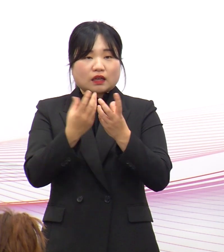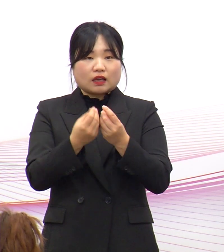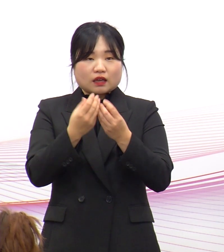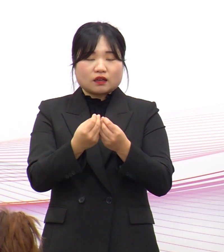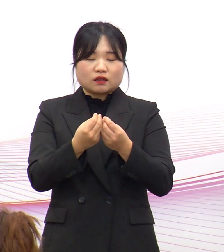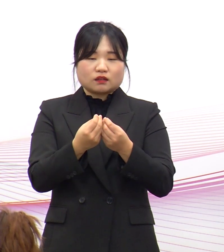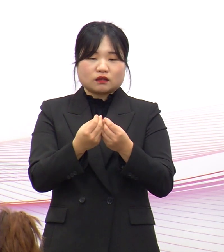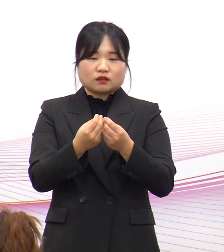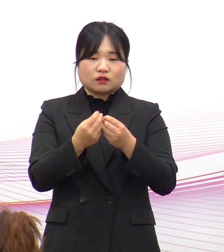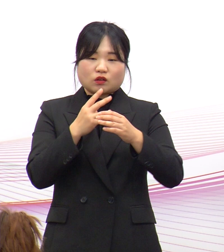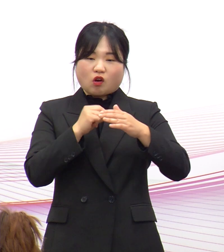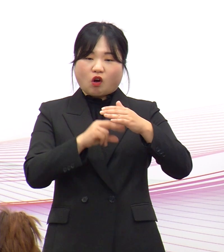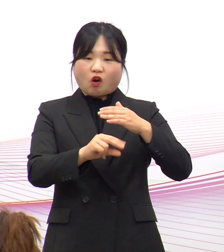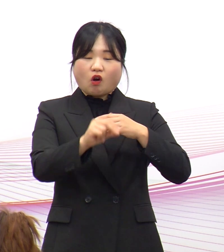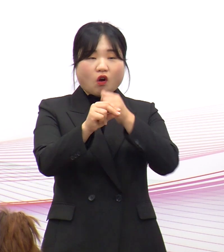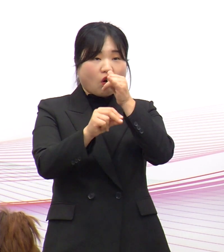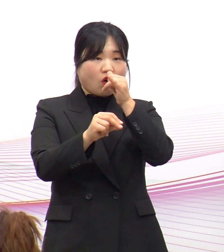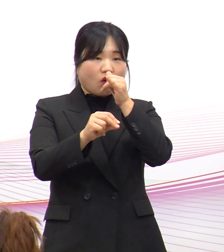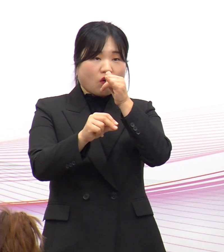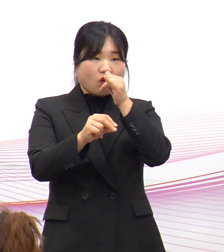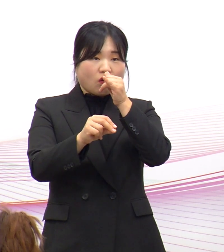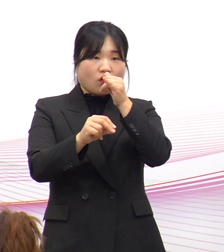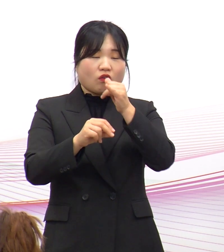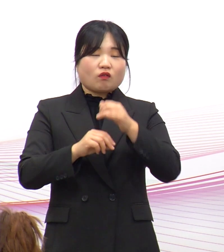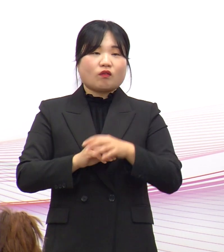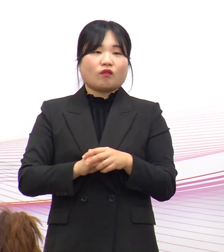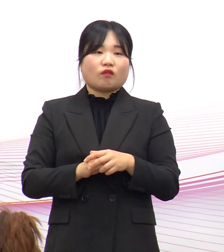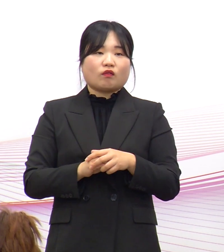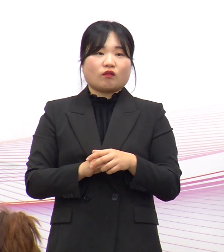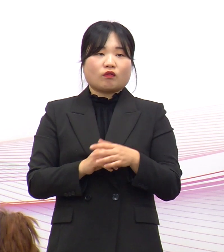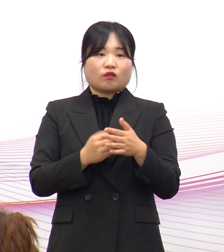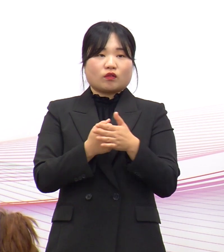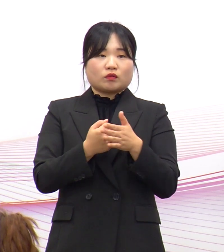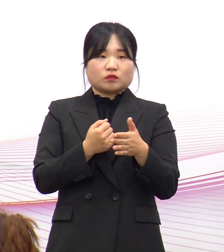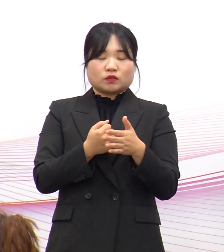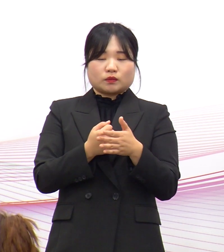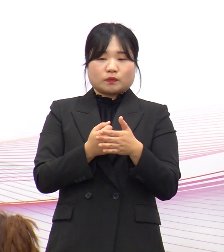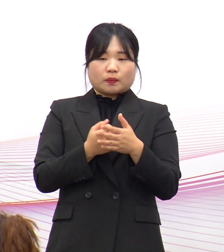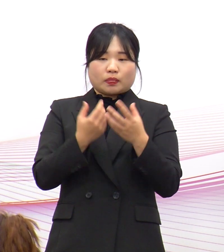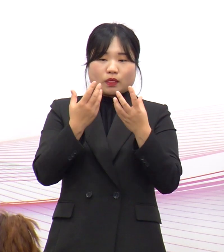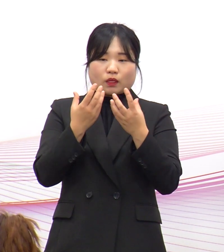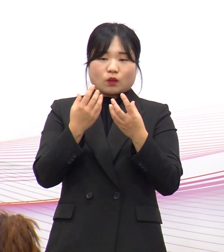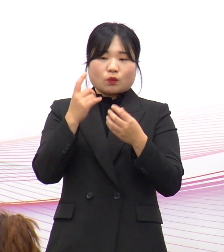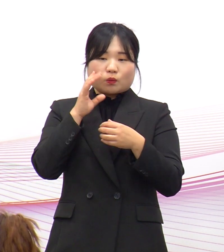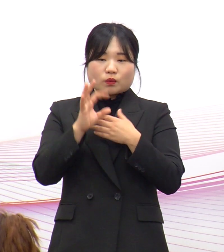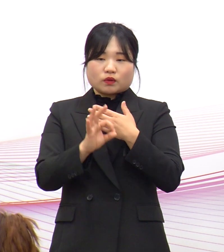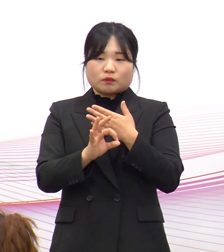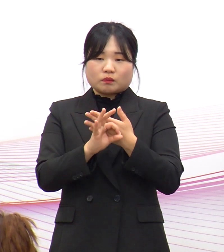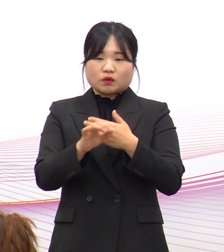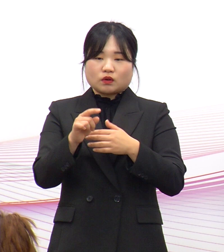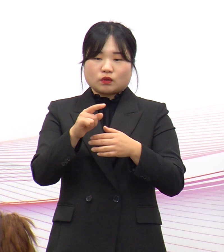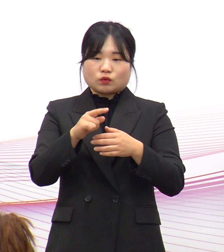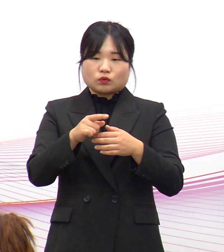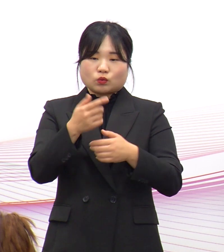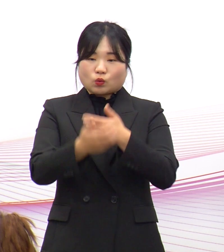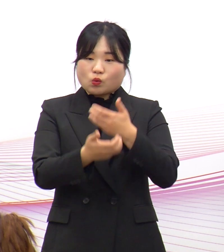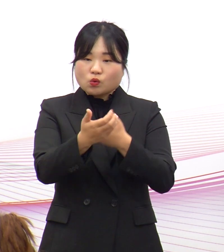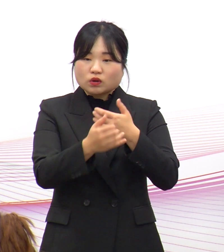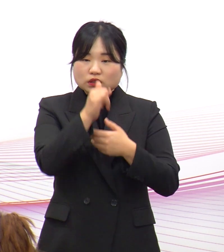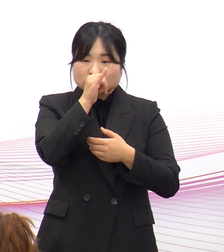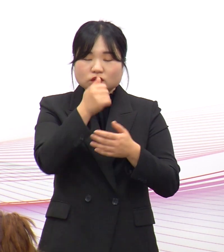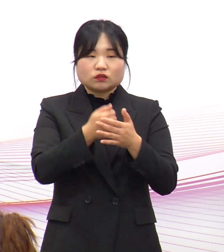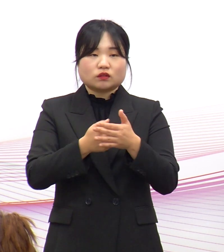철도가 또 지하로 지나거든 그 하상부에. 그래서 왜냐하면 거기 고속도로 다 지나잖아요. 그래서